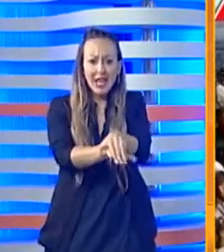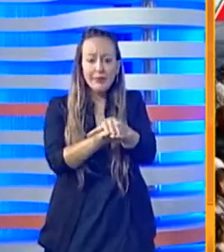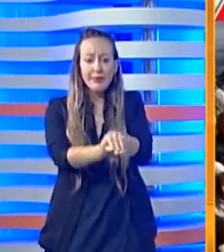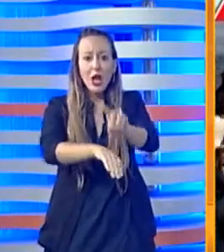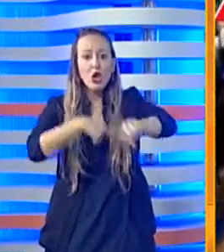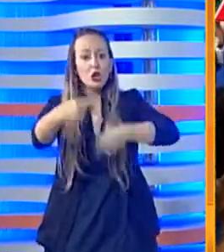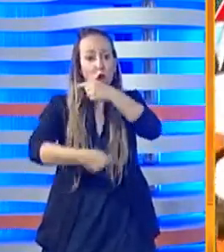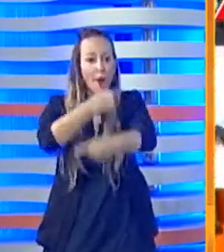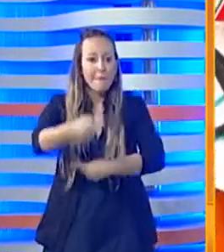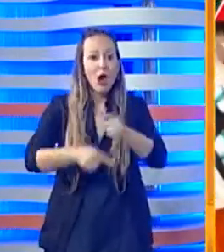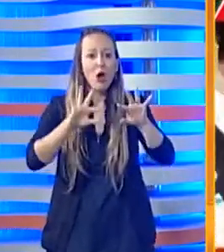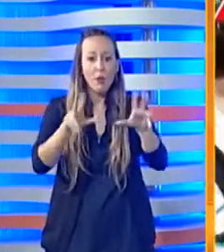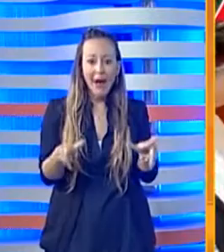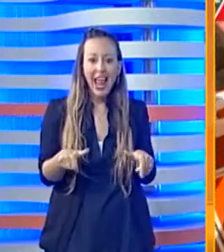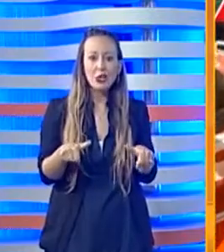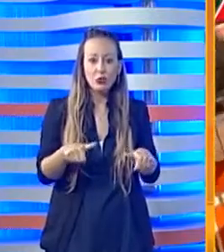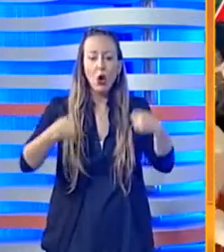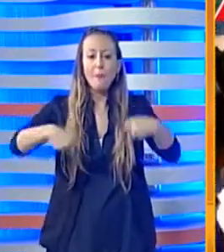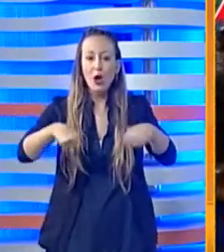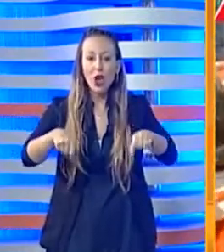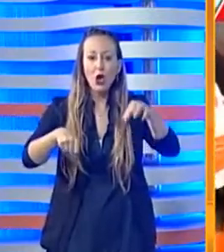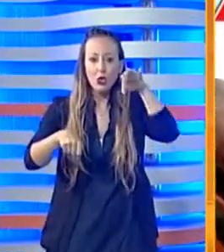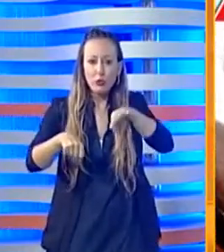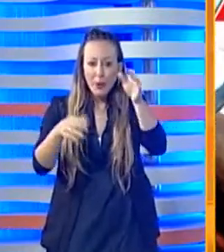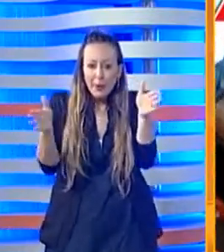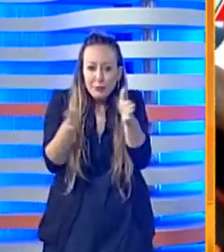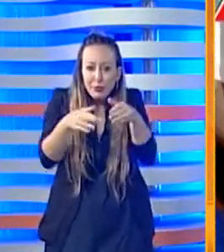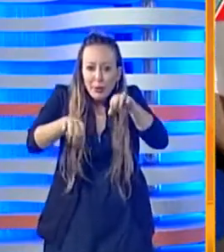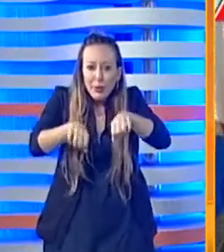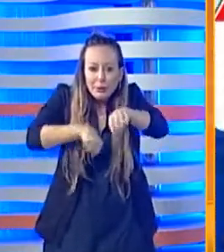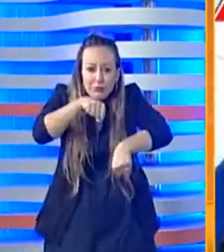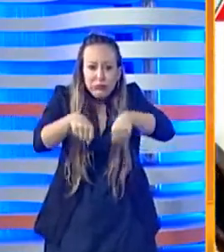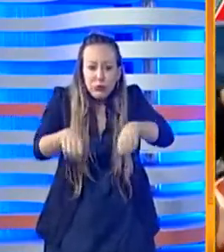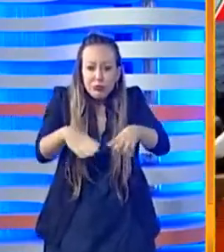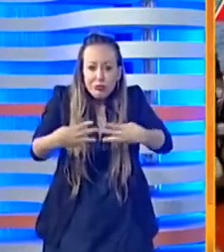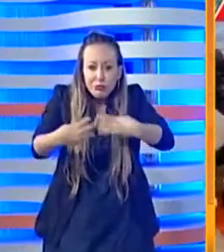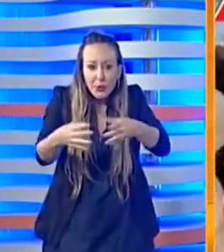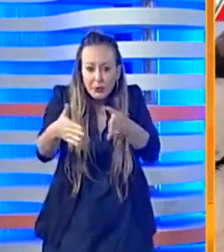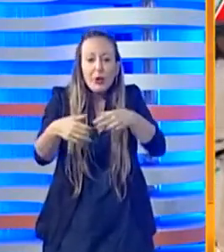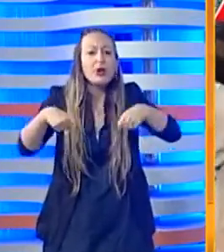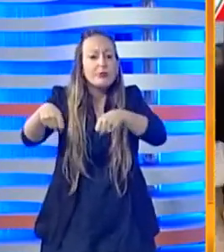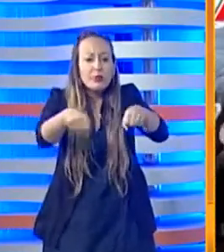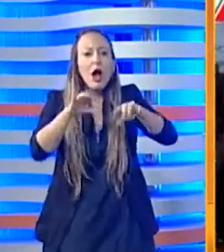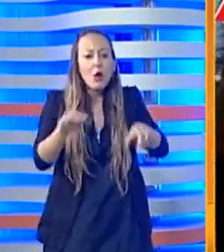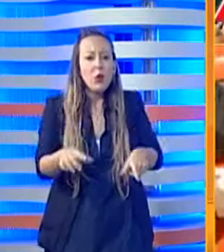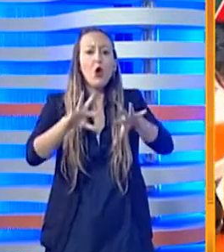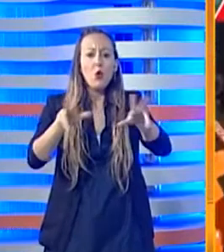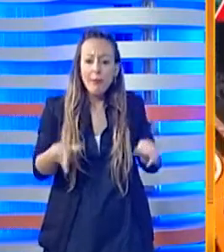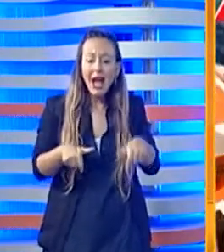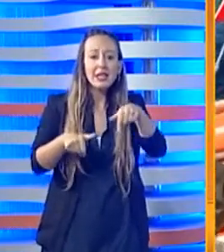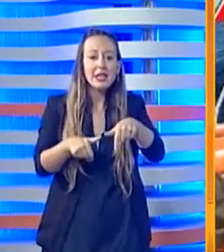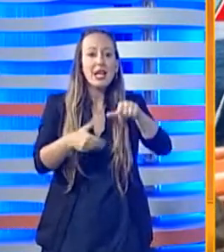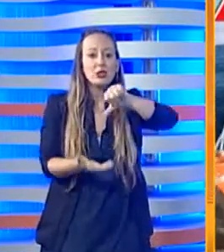a Lampedusa dopo aver rubato un ciclomotore. Il furto è avvenuto